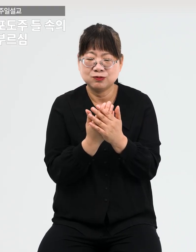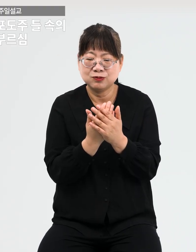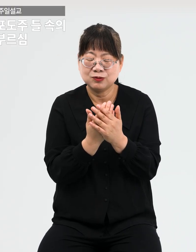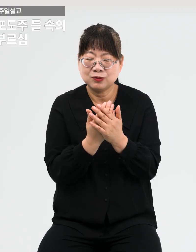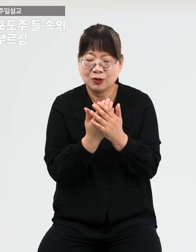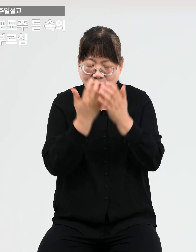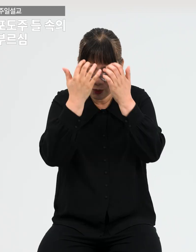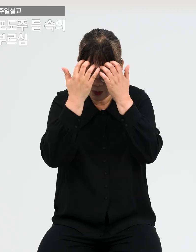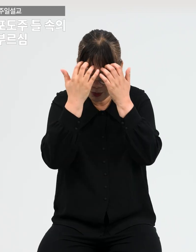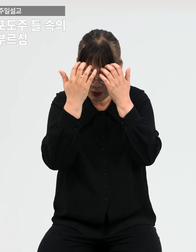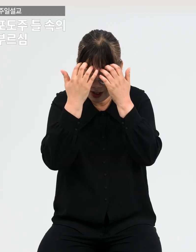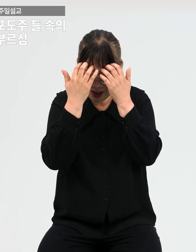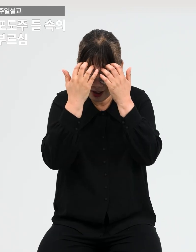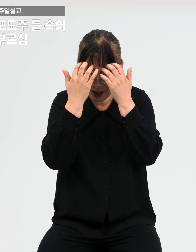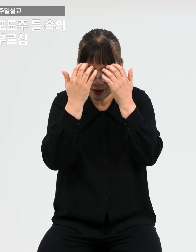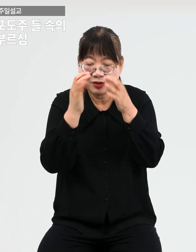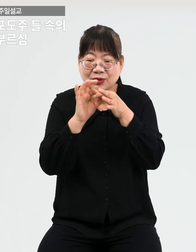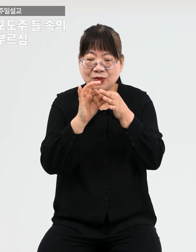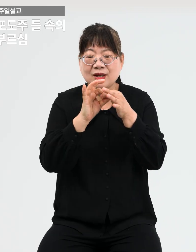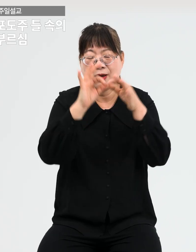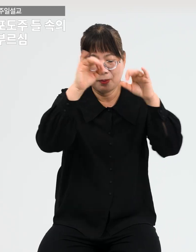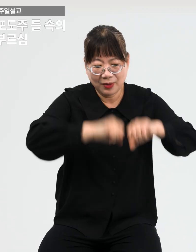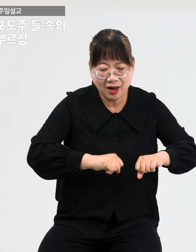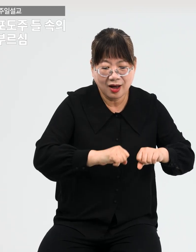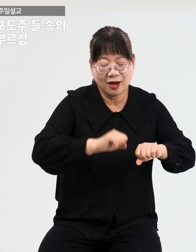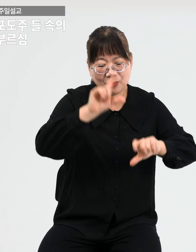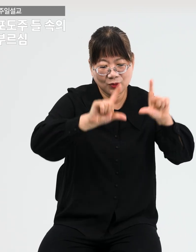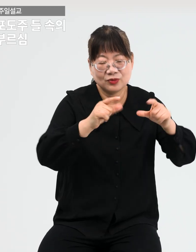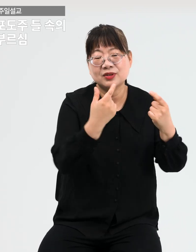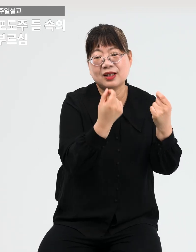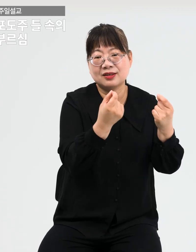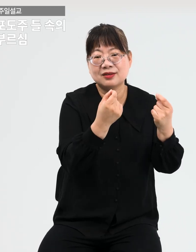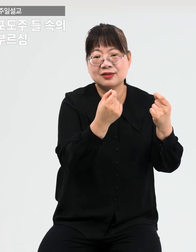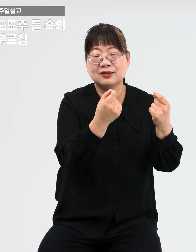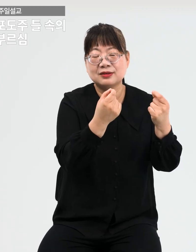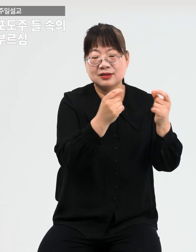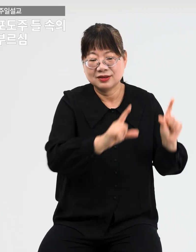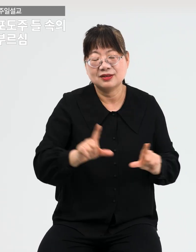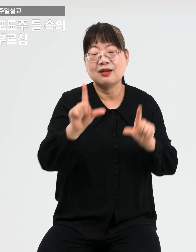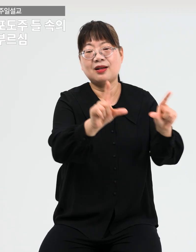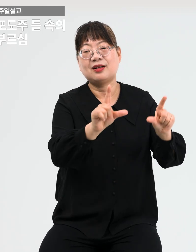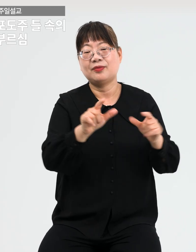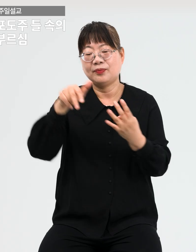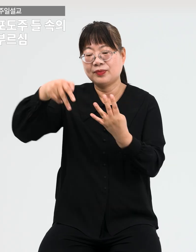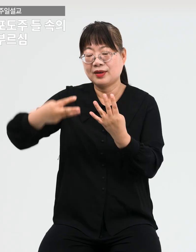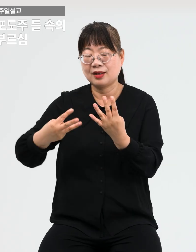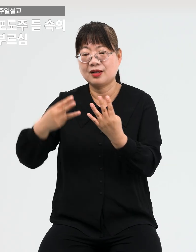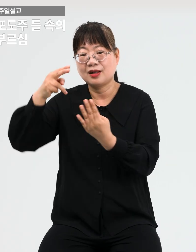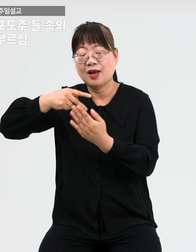폐허가 되어가다시피 합니다. 자, 4절을 한번 보십시다. 제가 읽겠습니다.